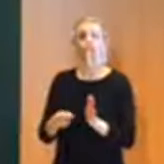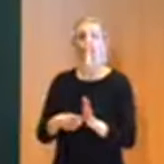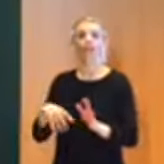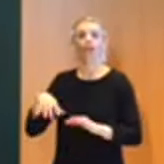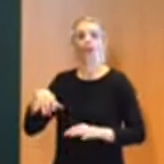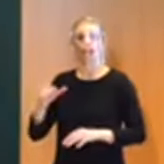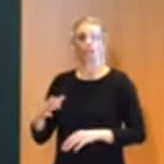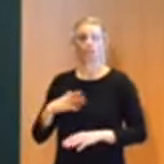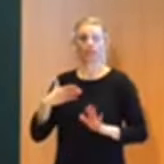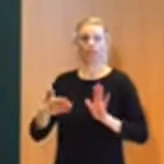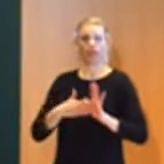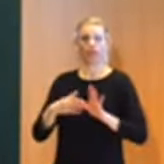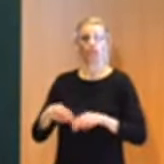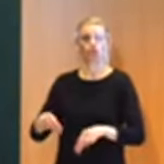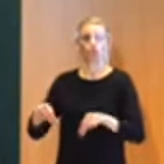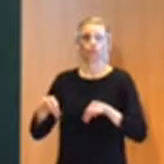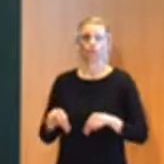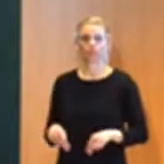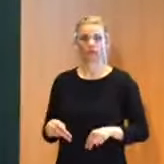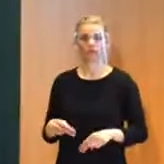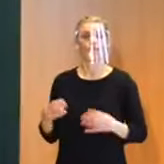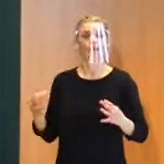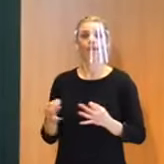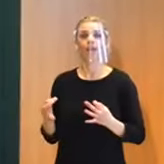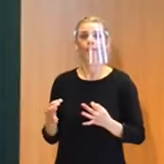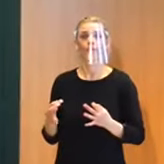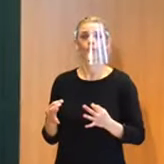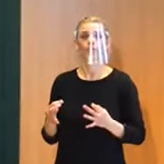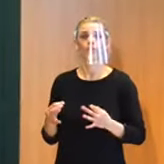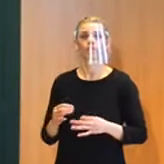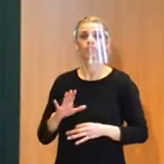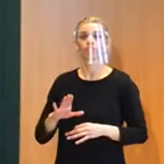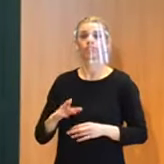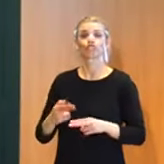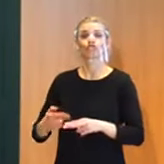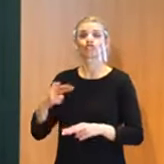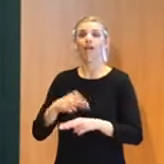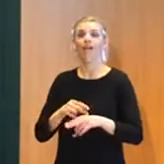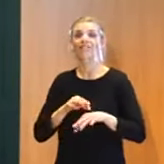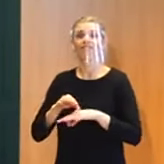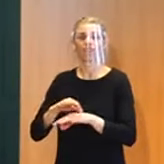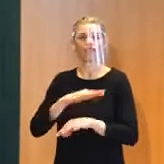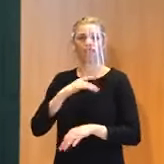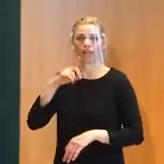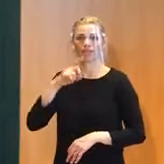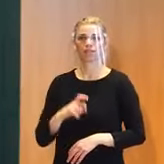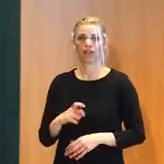on odstúpil, pretože krajinu vedie veľmi zle.